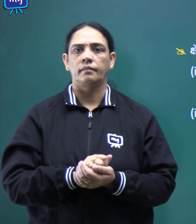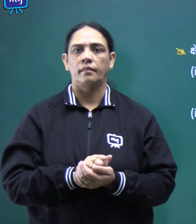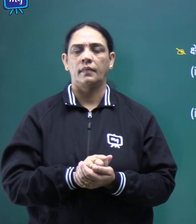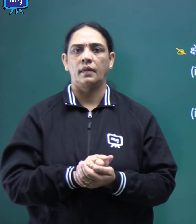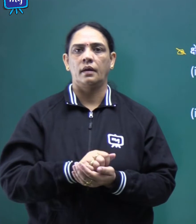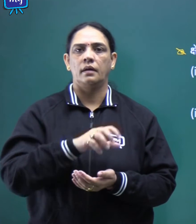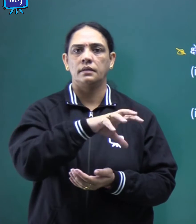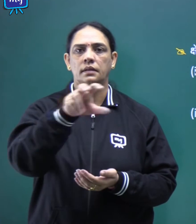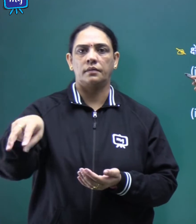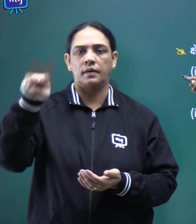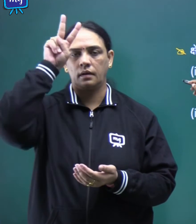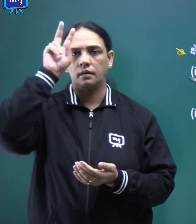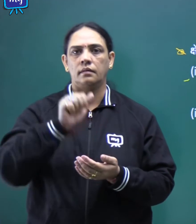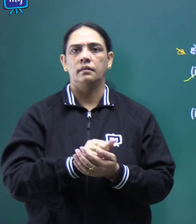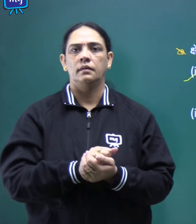क्षेत्रफल,